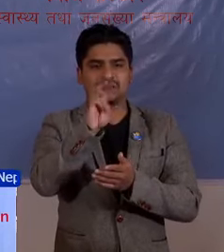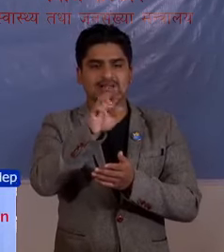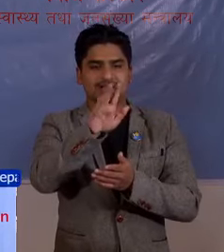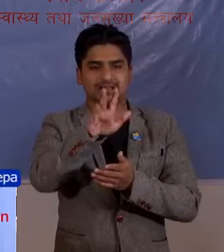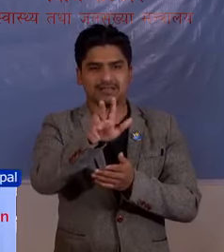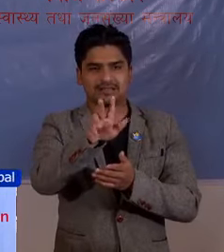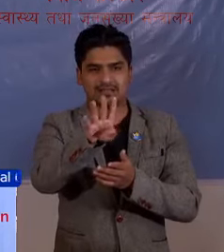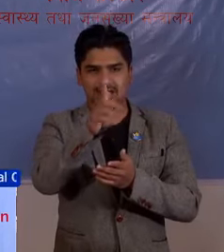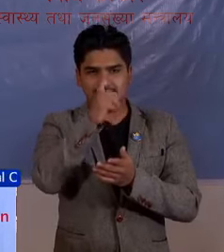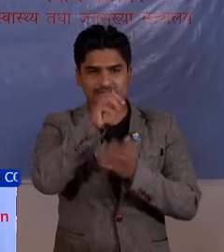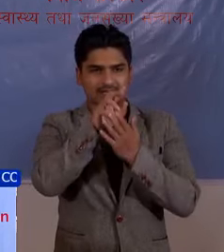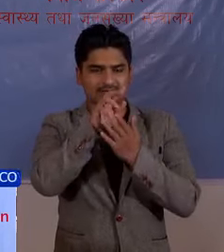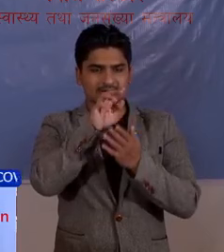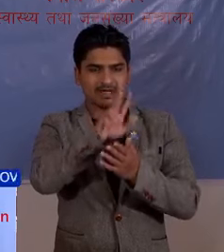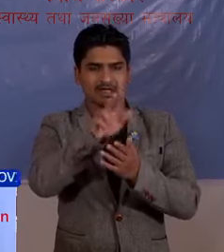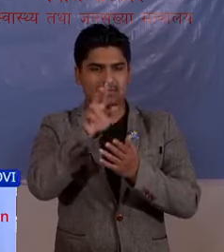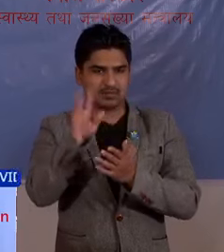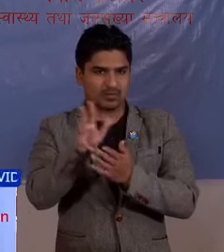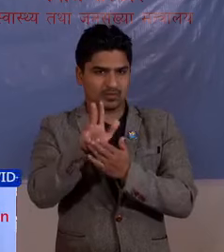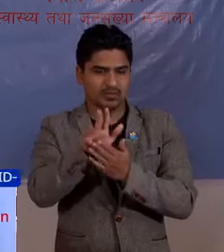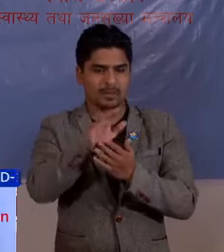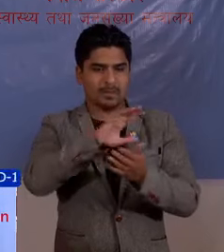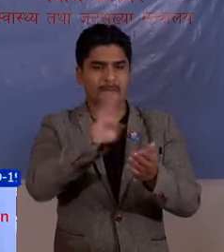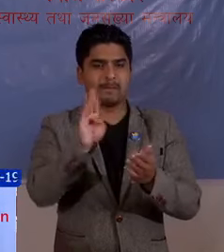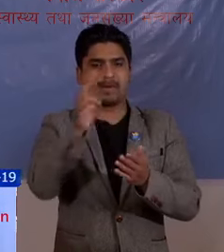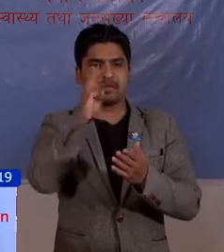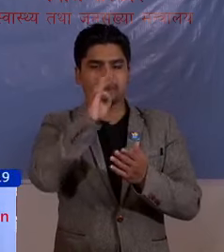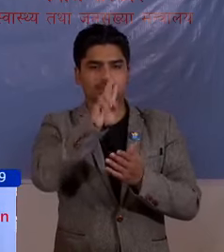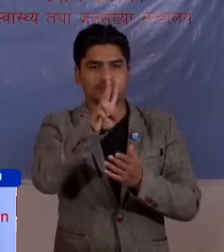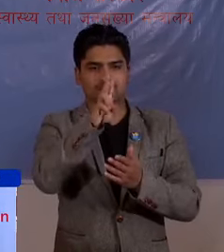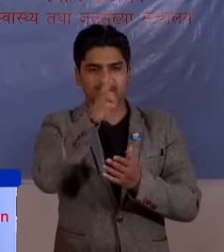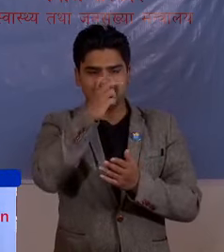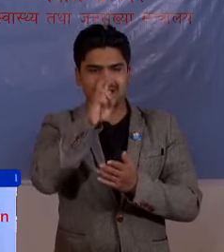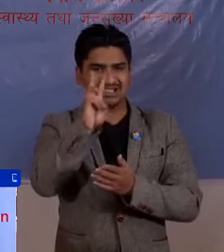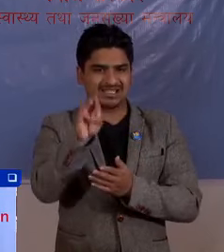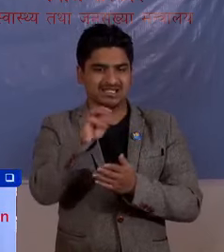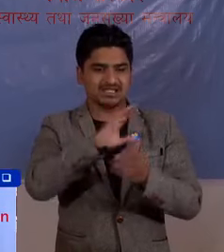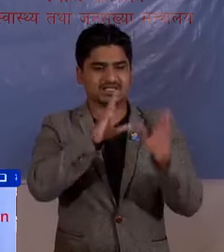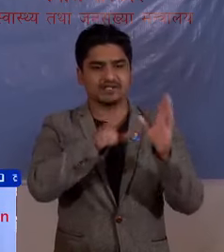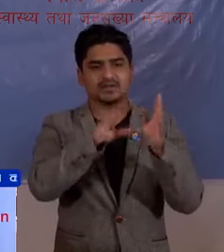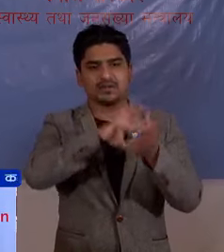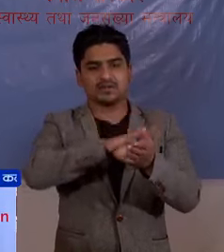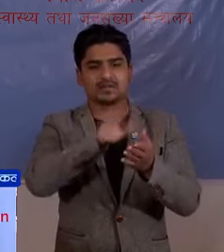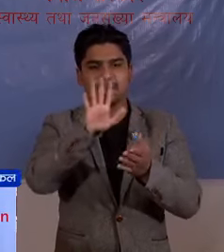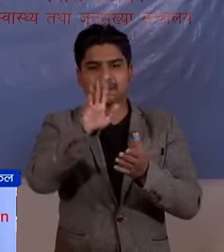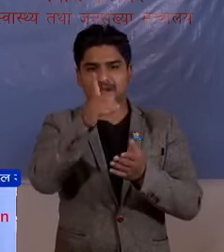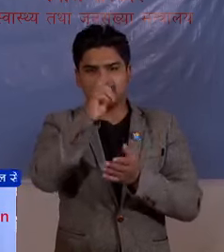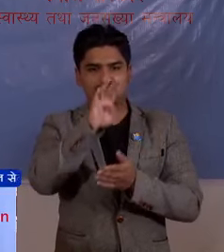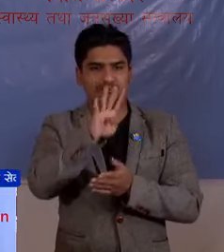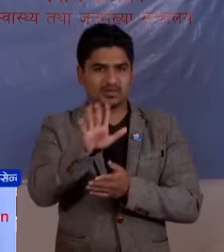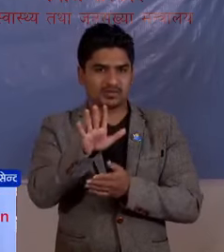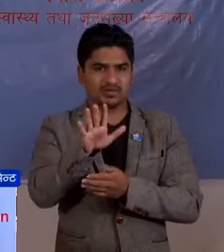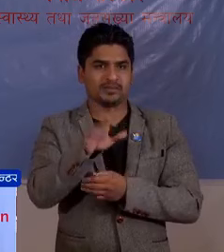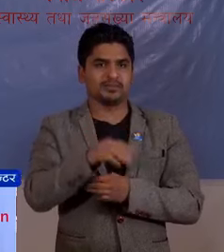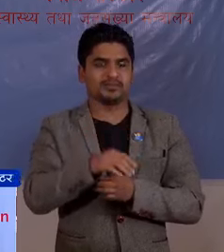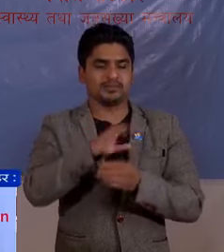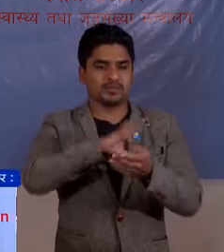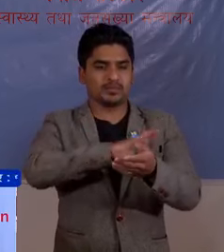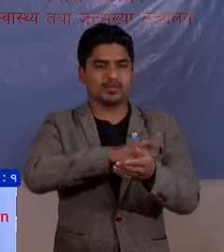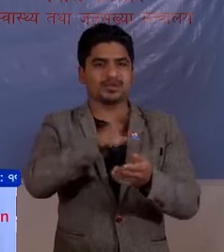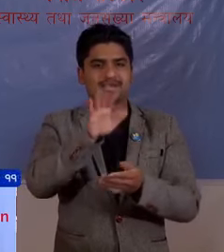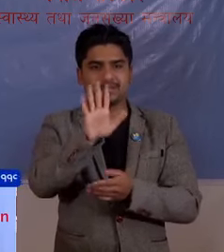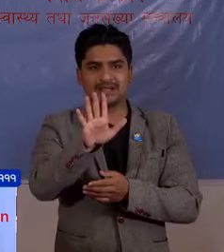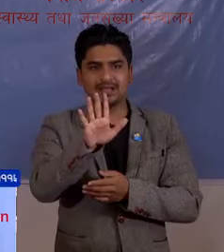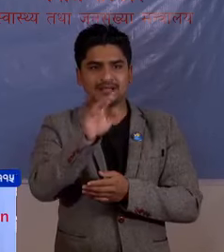1,499, त्यसै गरी बागमती प्रदेशमा 230, गण्डकी प्रदेशमा 554, प्रदेश